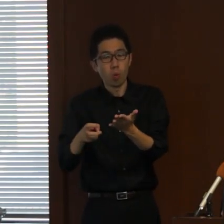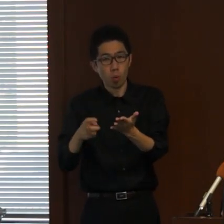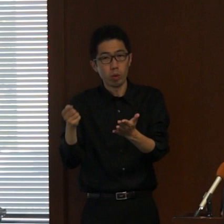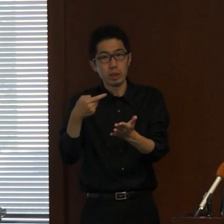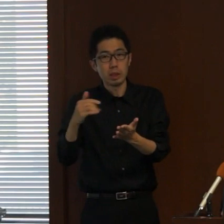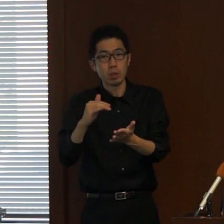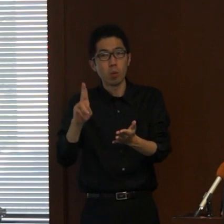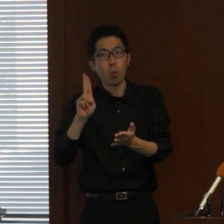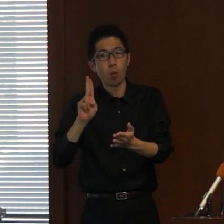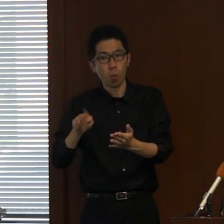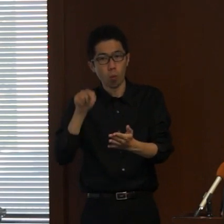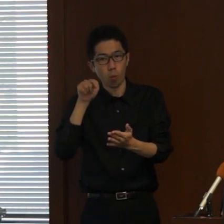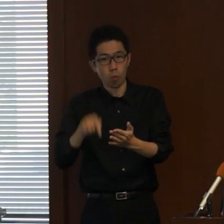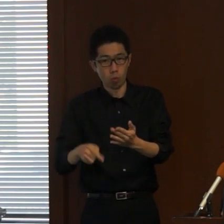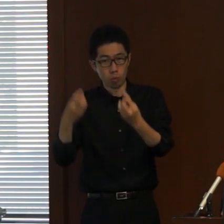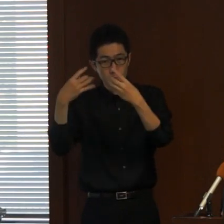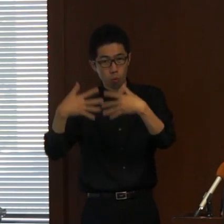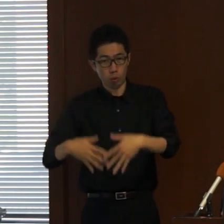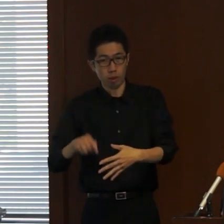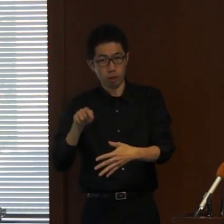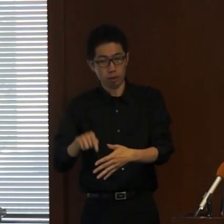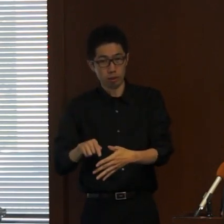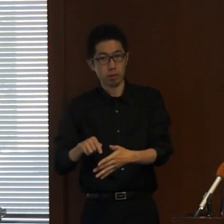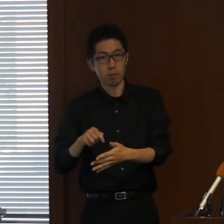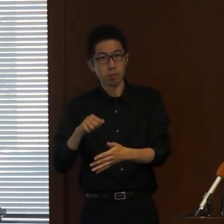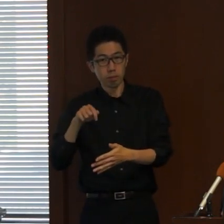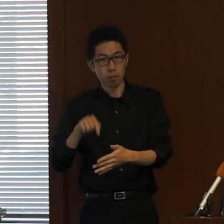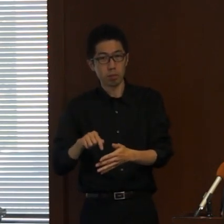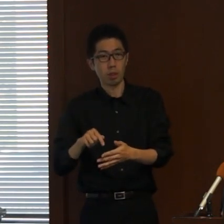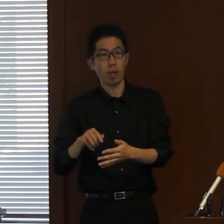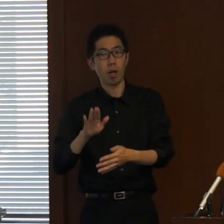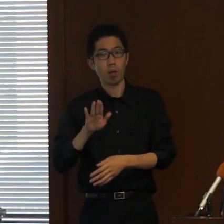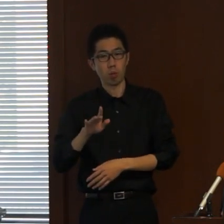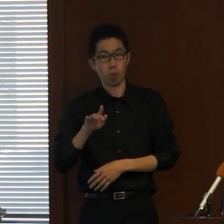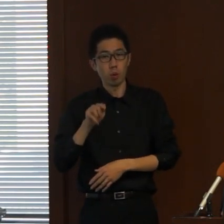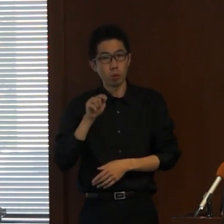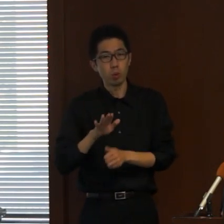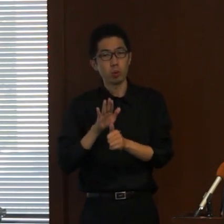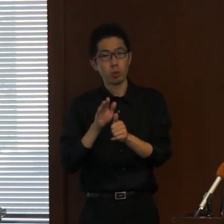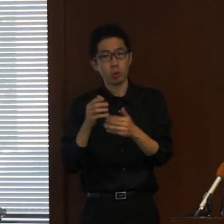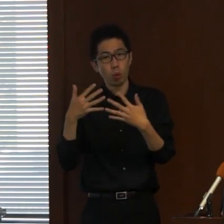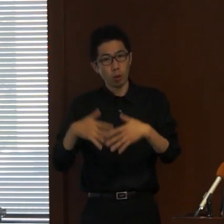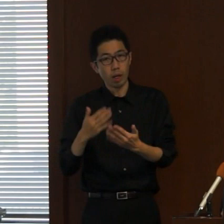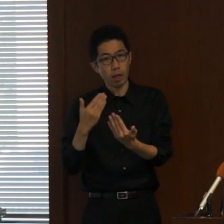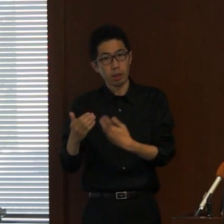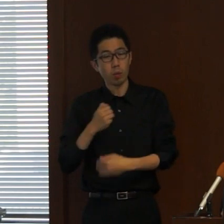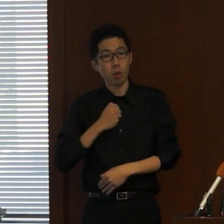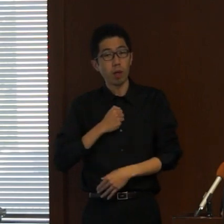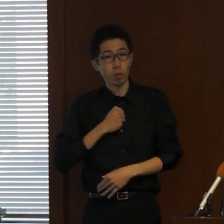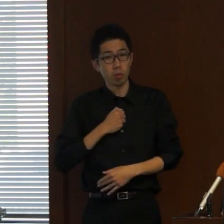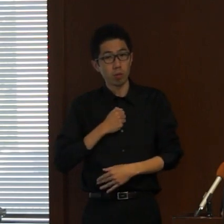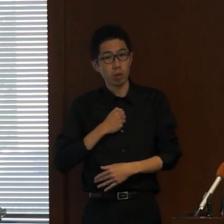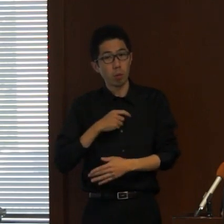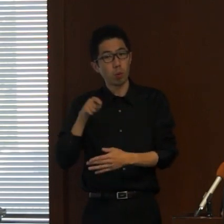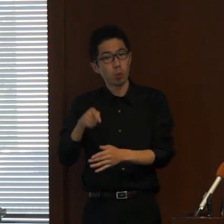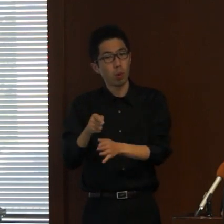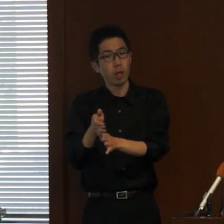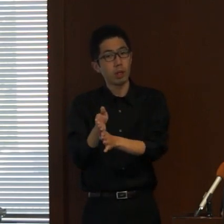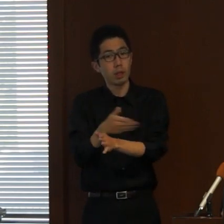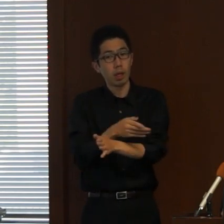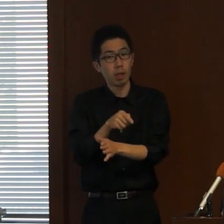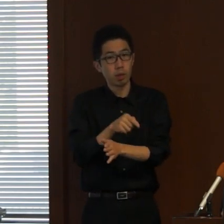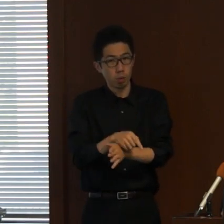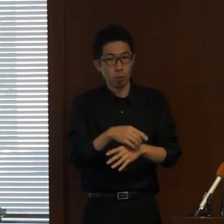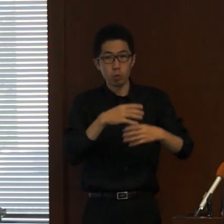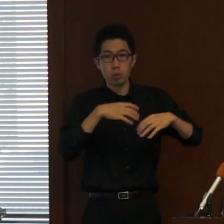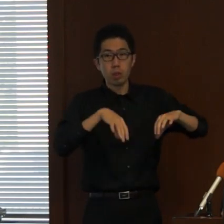非常に単純明快で分かりやすい、支給の枠組みだと思うんですけれども、一方で対象外れたスナックとかの店舗